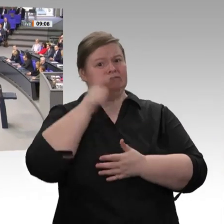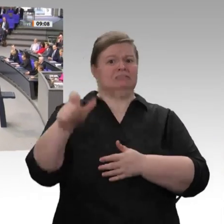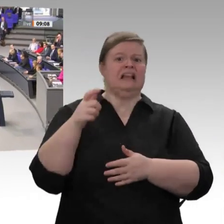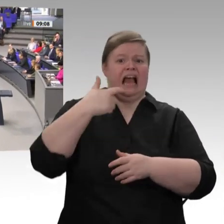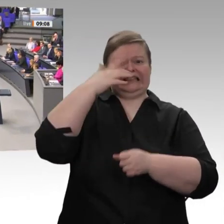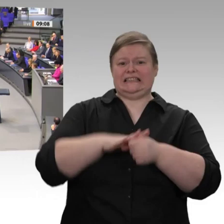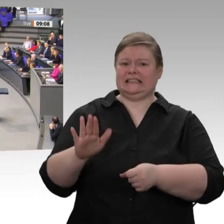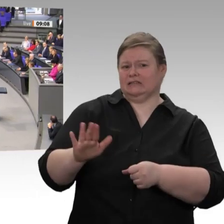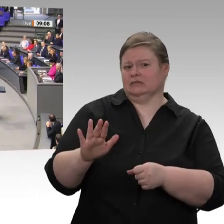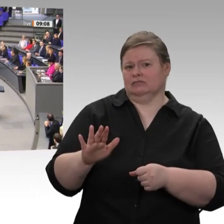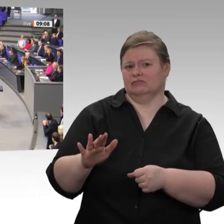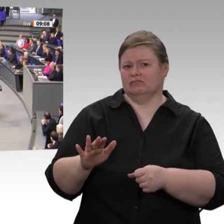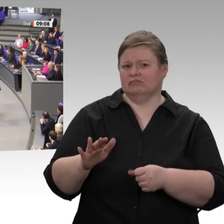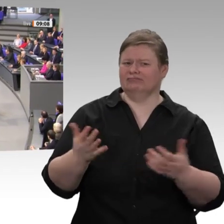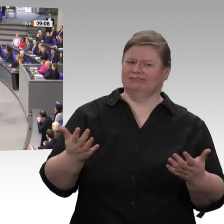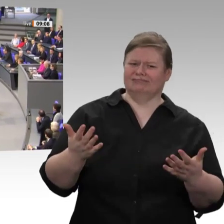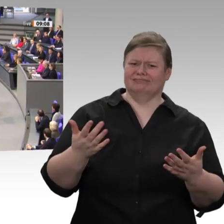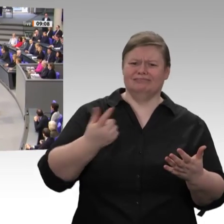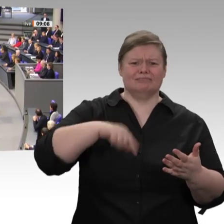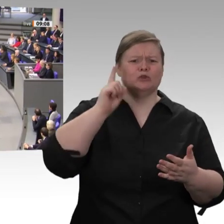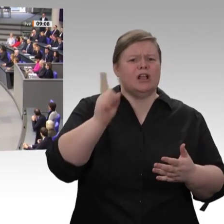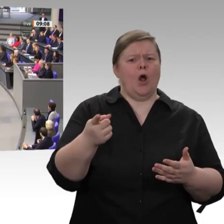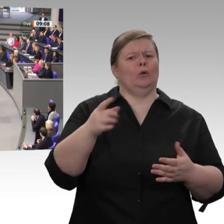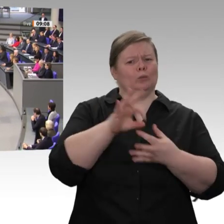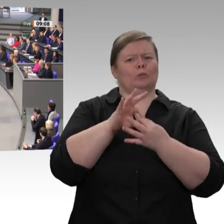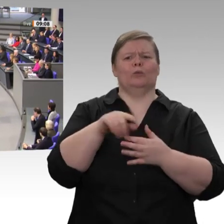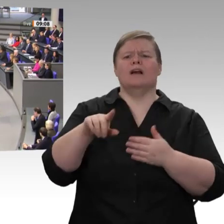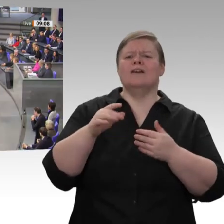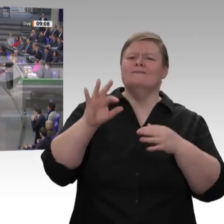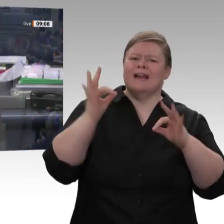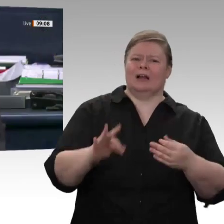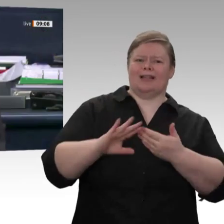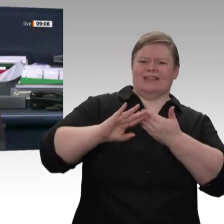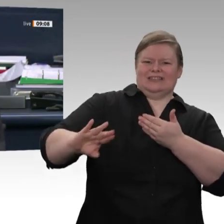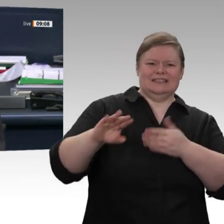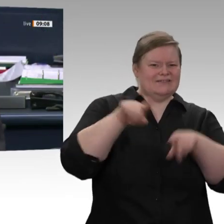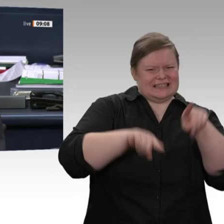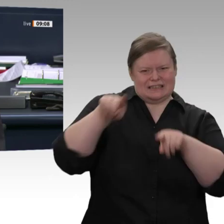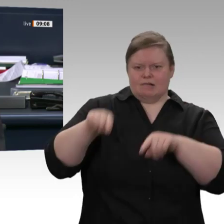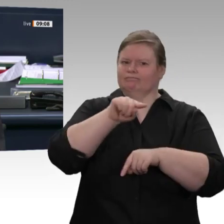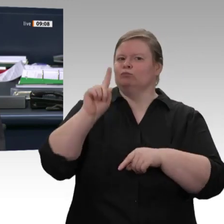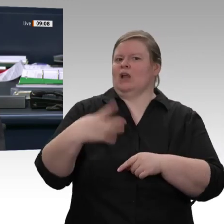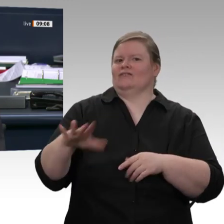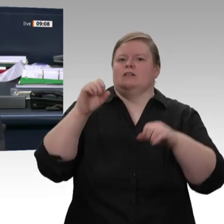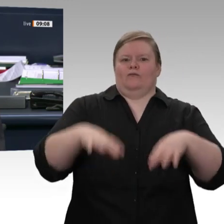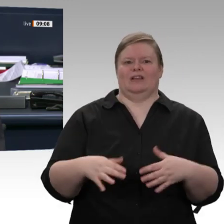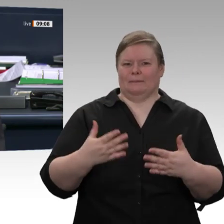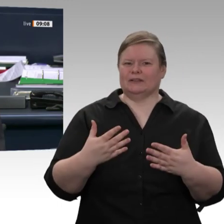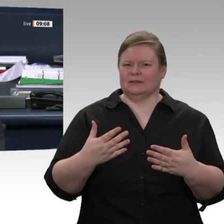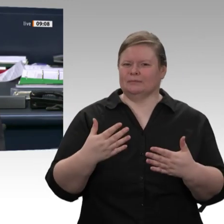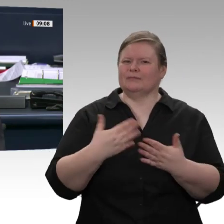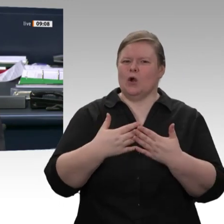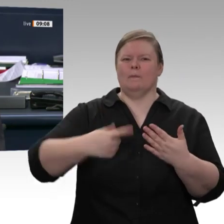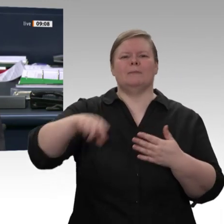erklären. In unserer von Mobilität und Globalisierung geprägten Welt ist das der